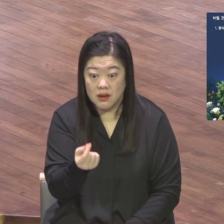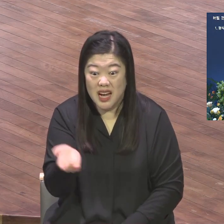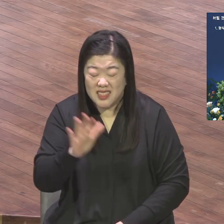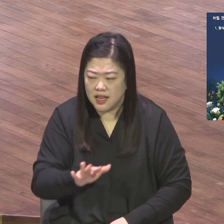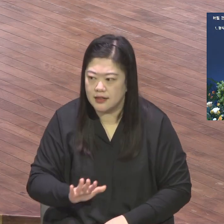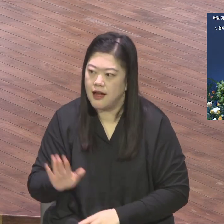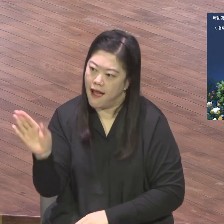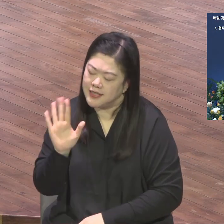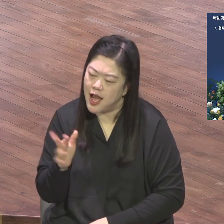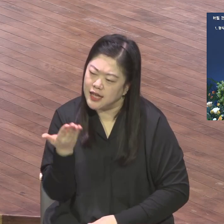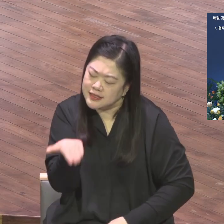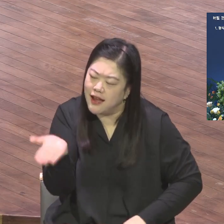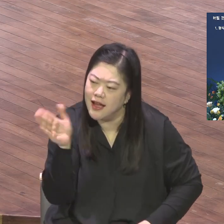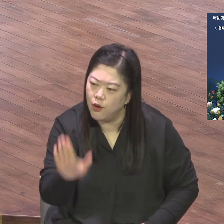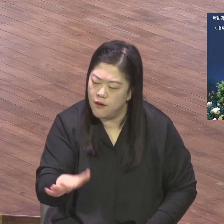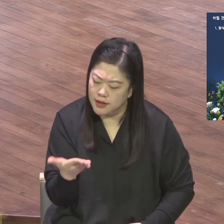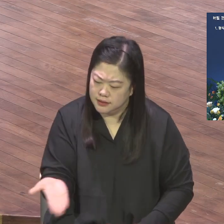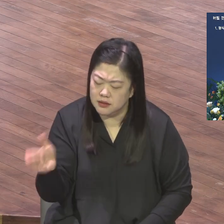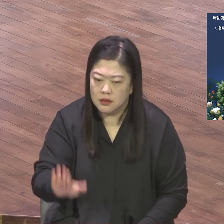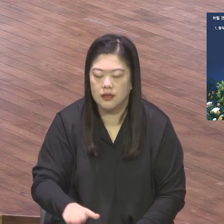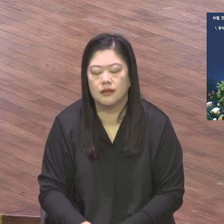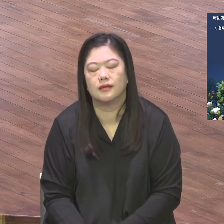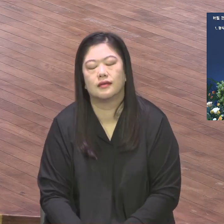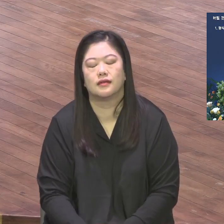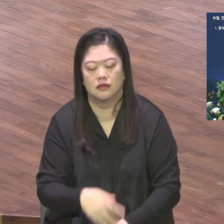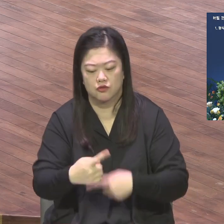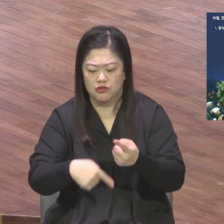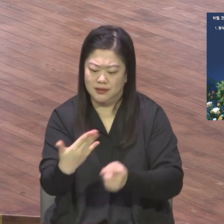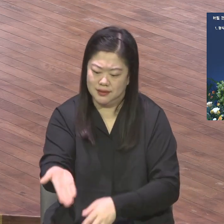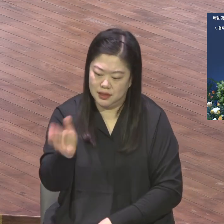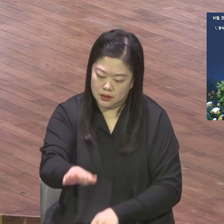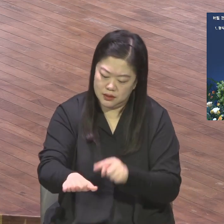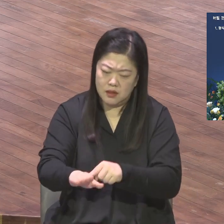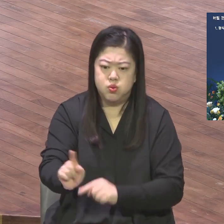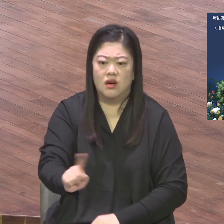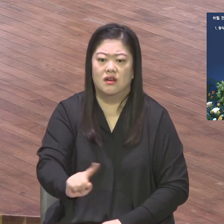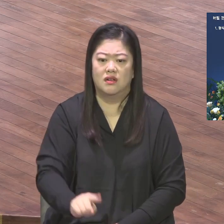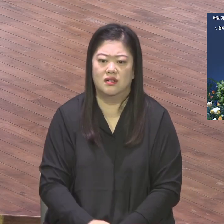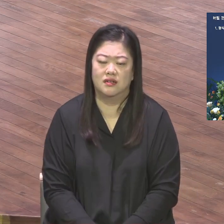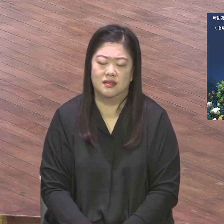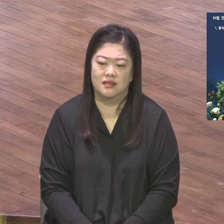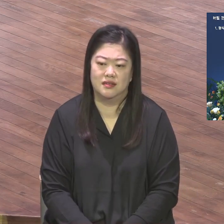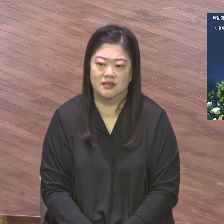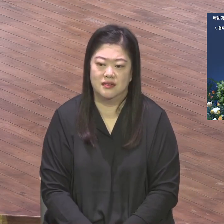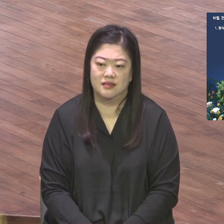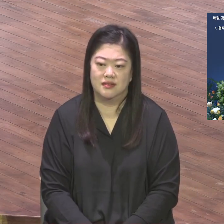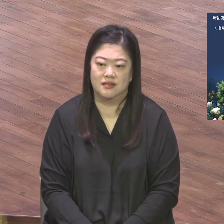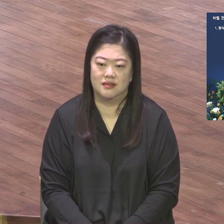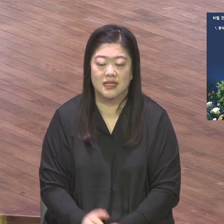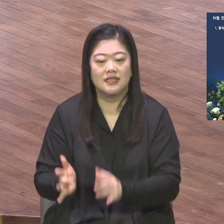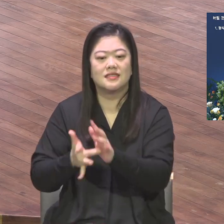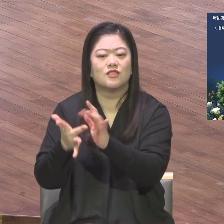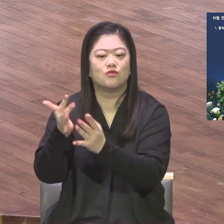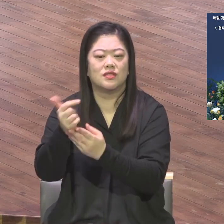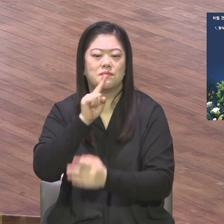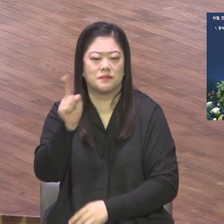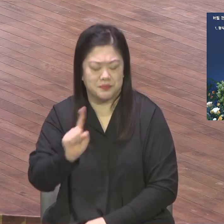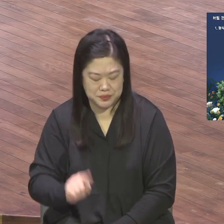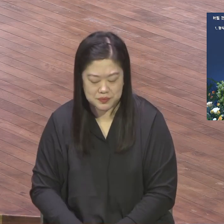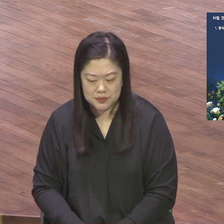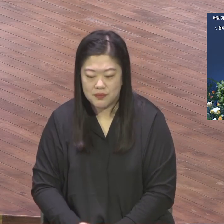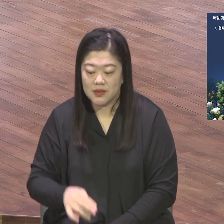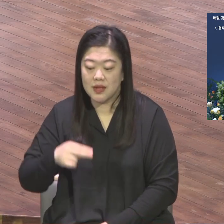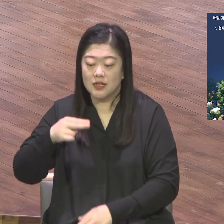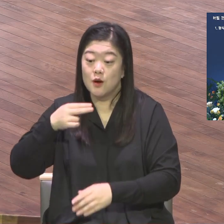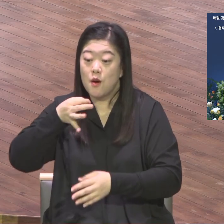이 복음을 깨닫는 것이 얼마나 중요합니까? 그래서 예수님께서 새 포도주는 새 부대에 그렇게